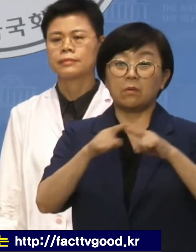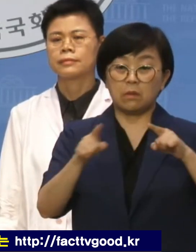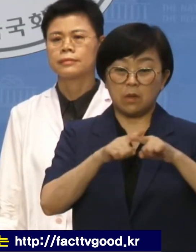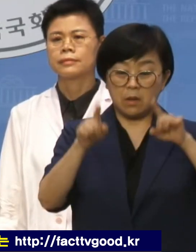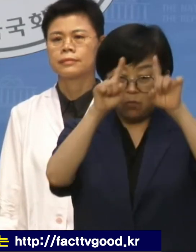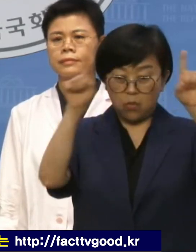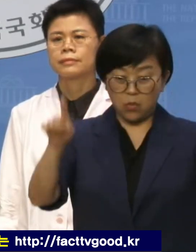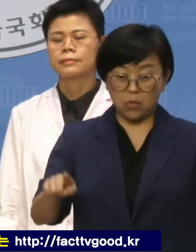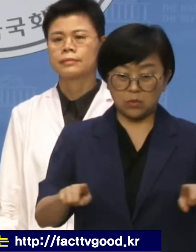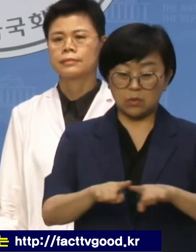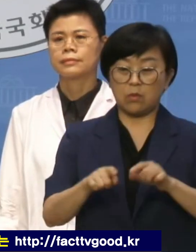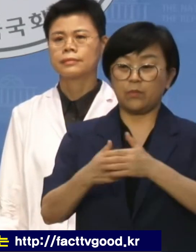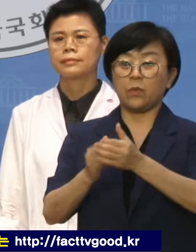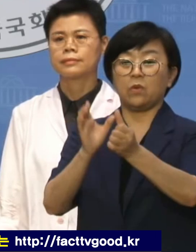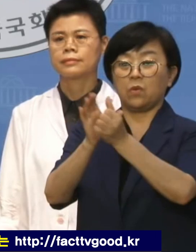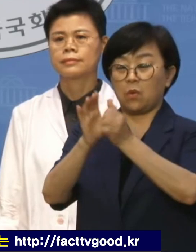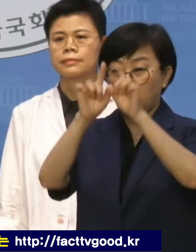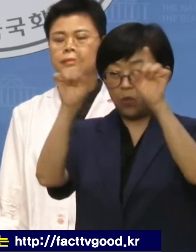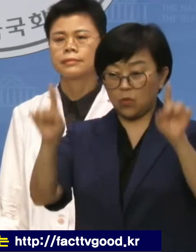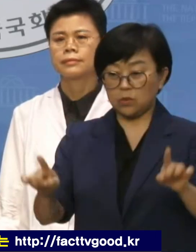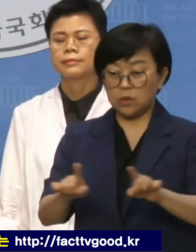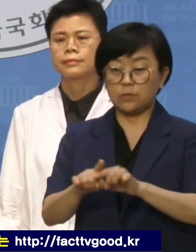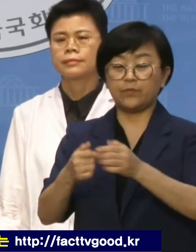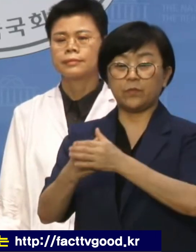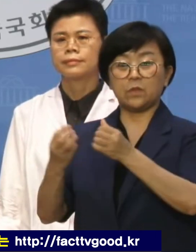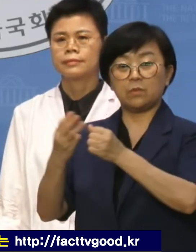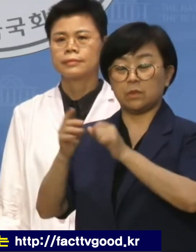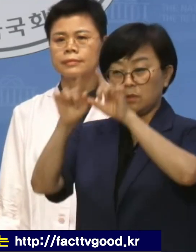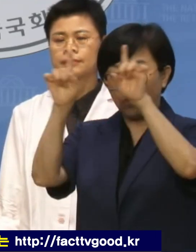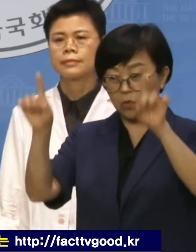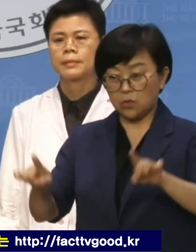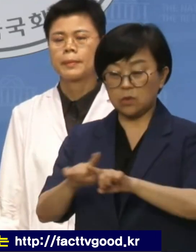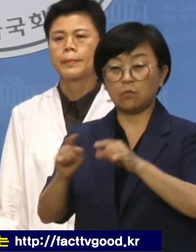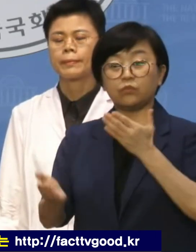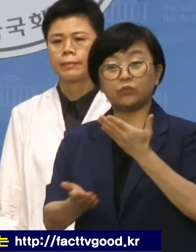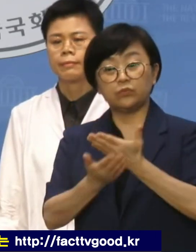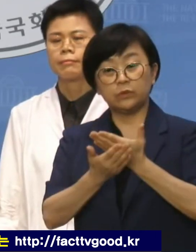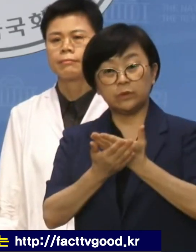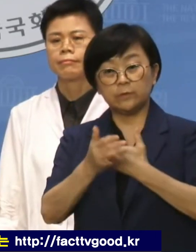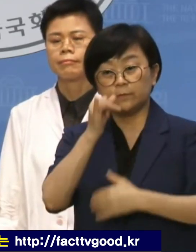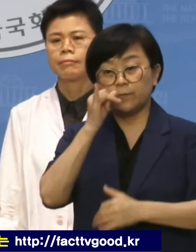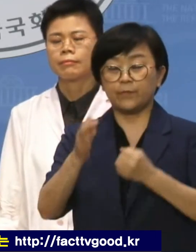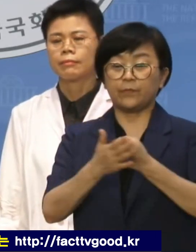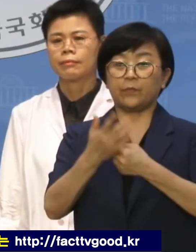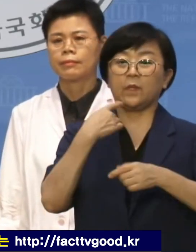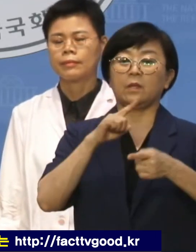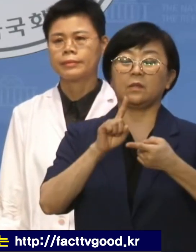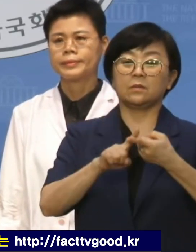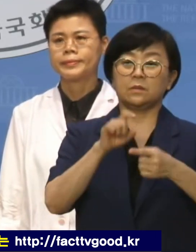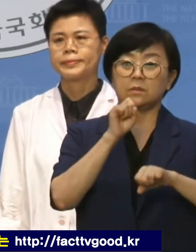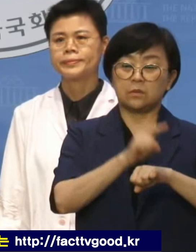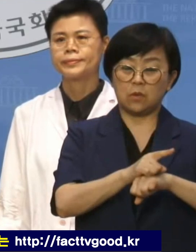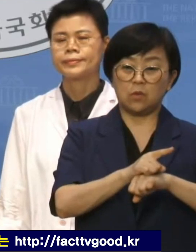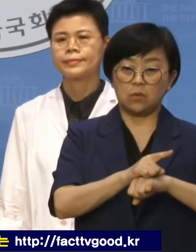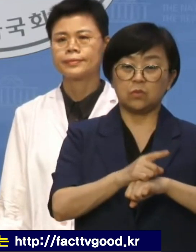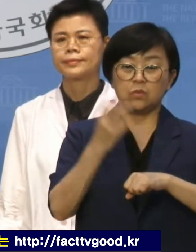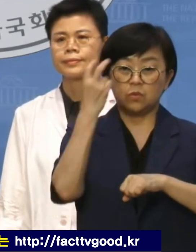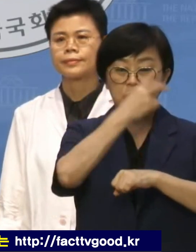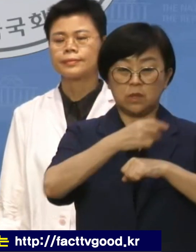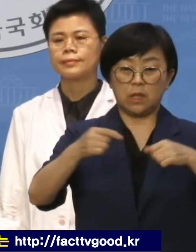그리고 두 번째 용역 보고서라든지 세 번째 보고서 별책 부록이라든지 그리고 타당성 조사